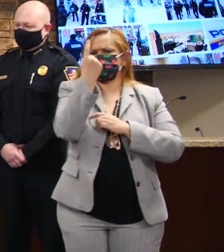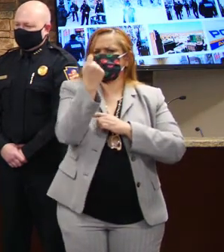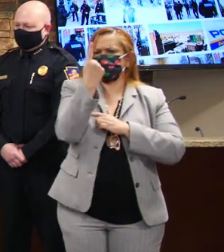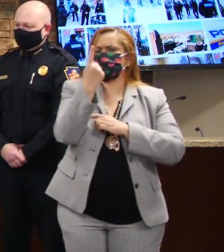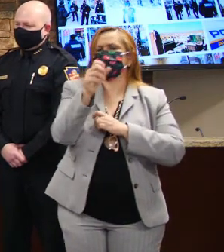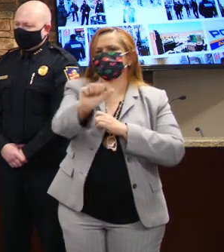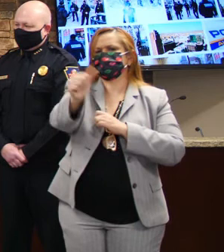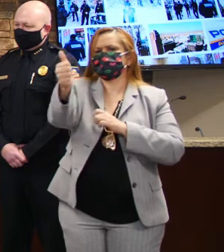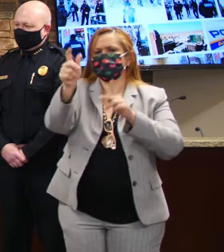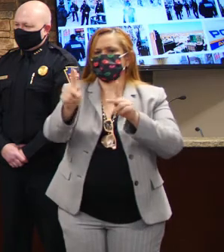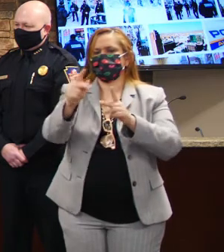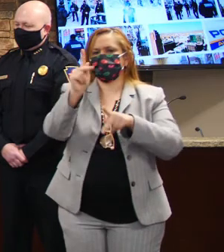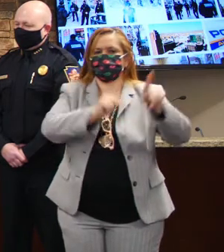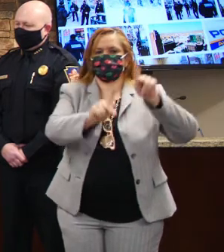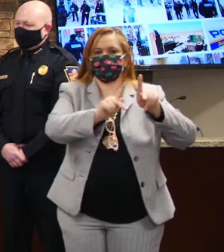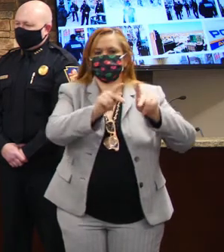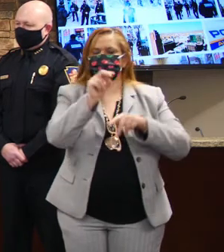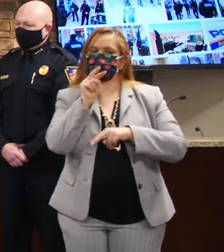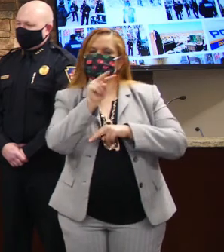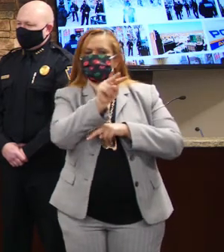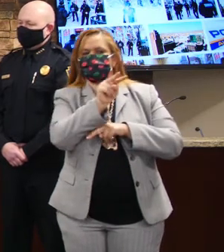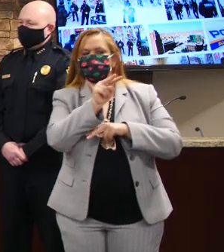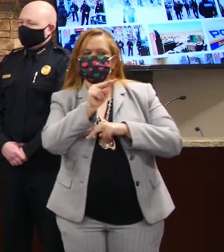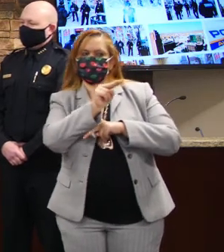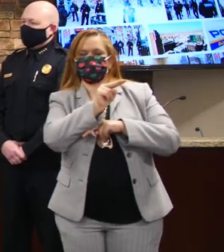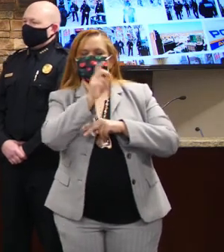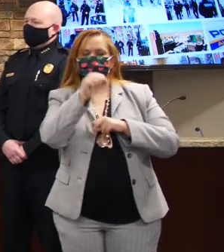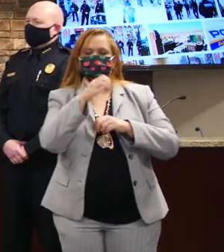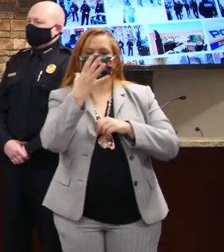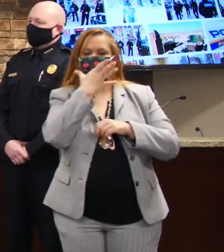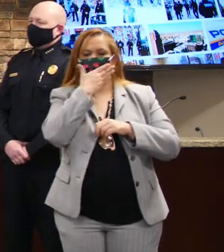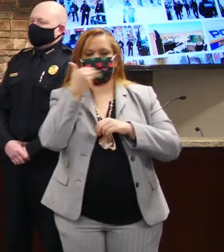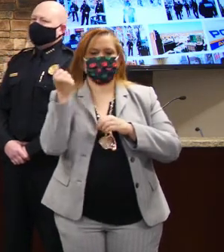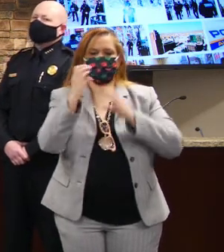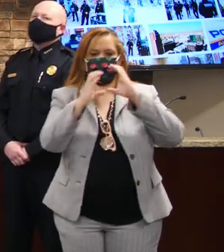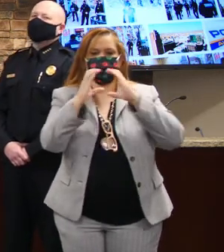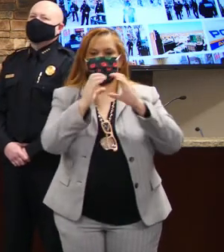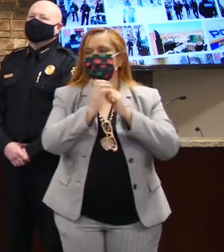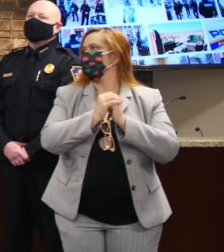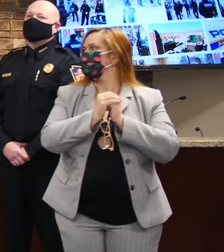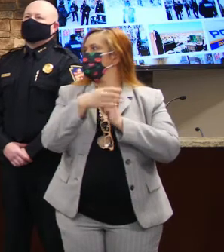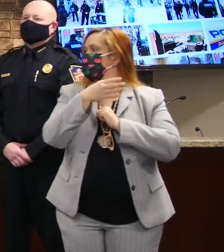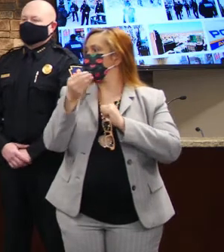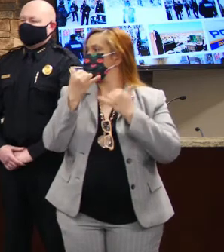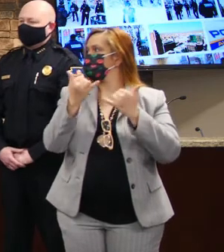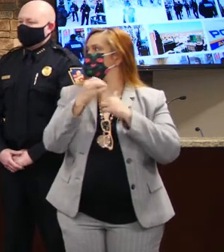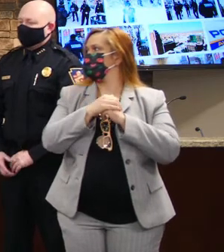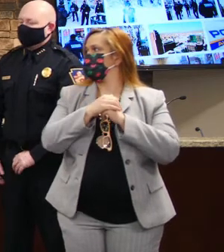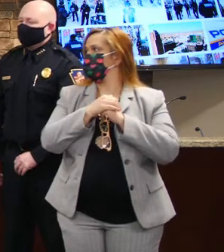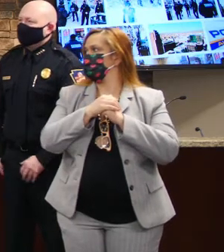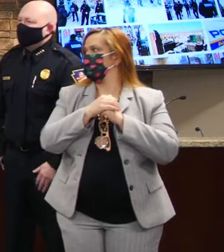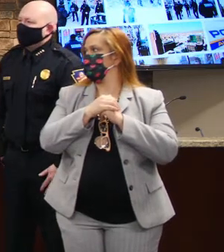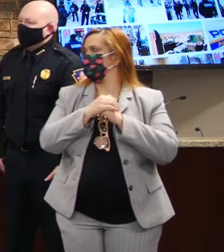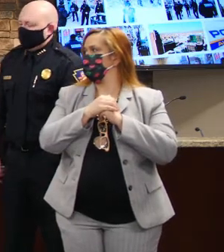transparent and you can be part of this journey with us in the Allentown Police Department. Hola, mi nombre es Charles Roca y soy el jefe asistente